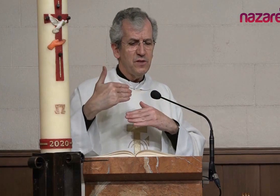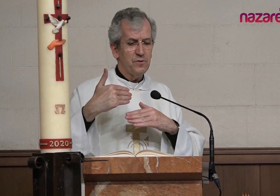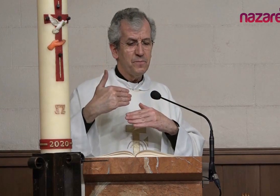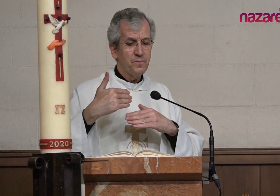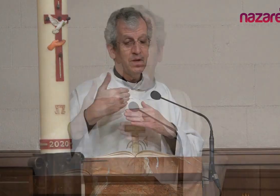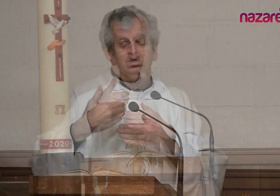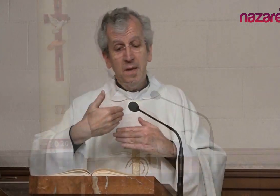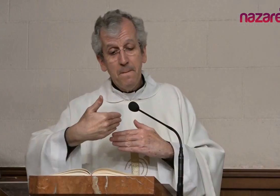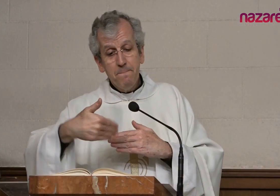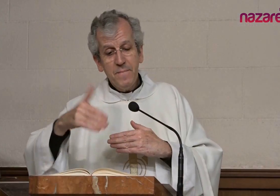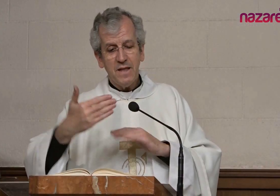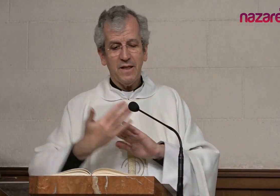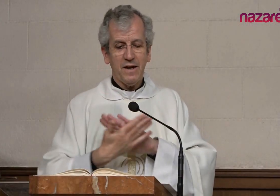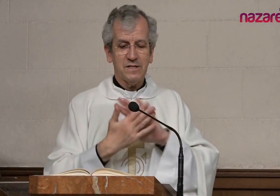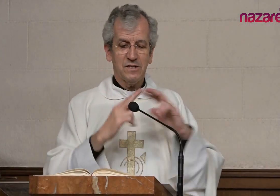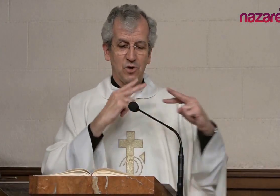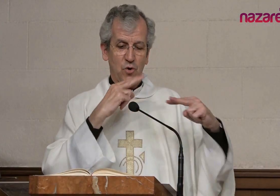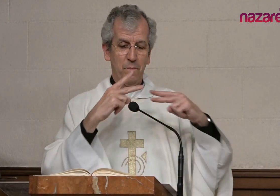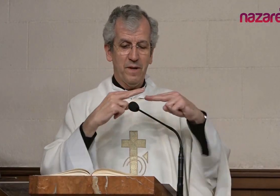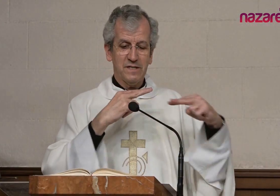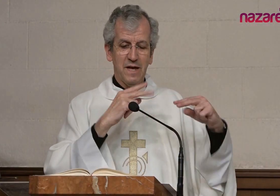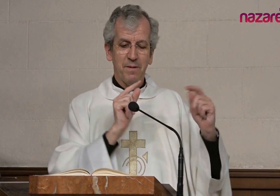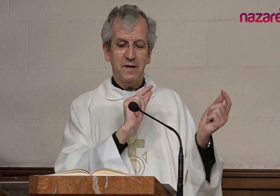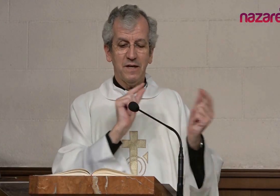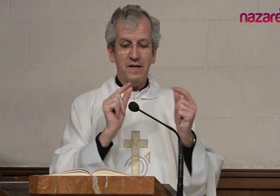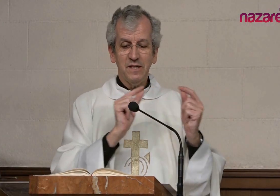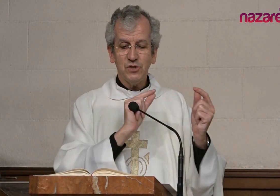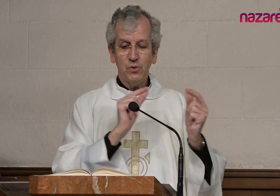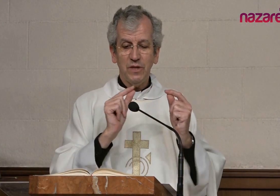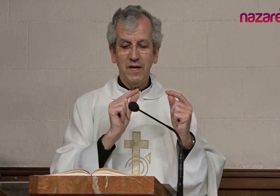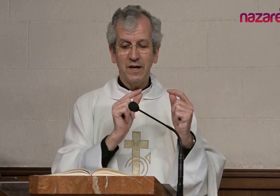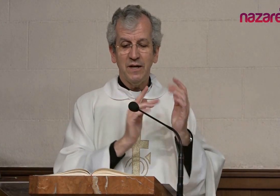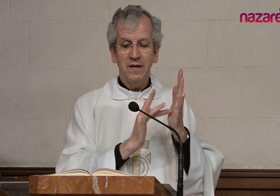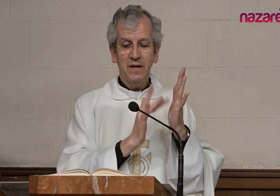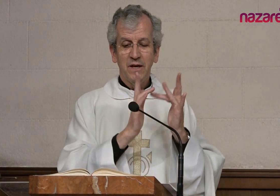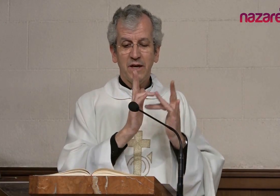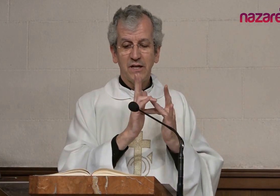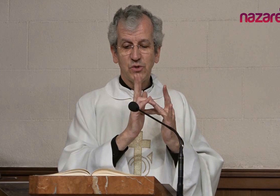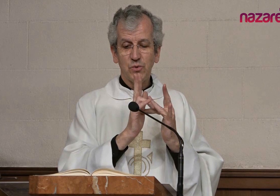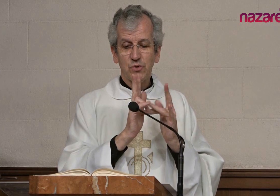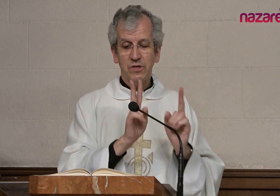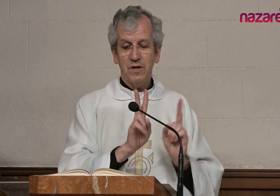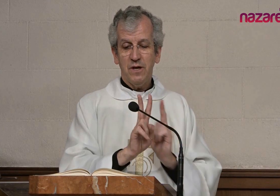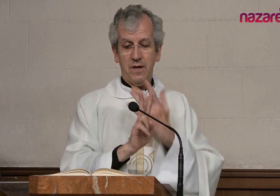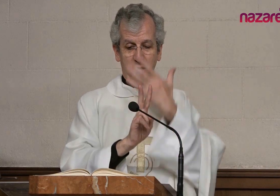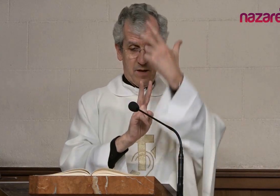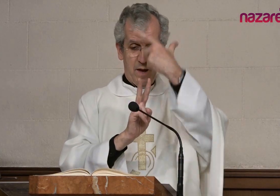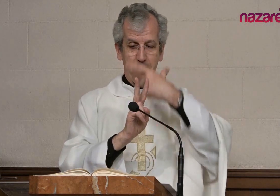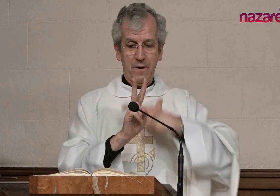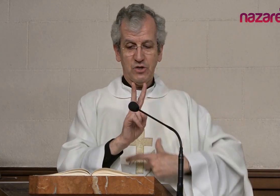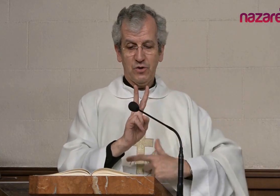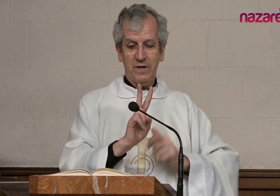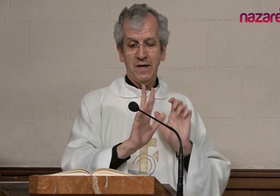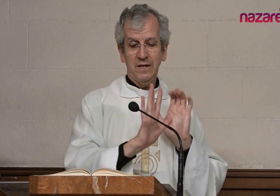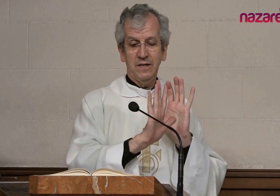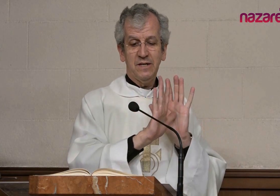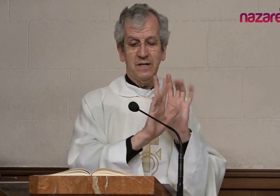sucedido. Mientras conversaban y discutían, Jesús en persona